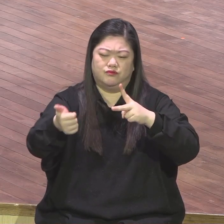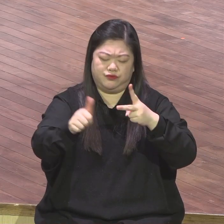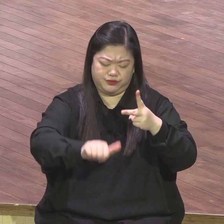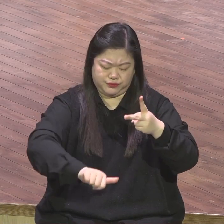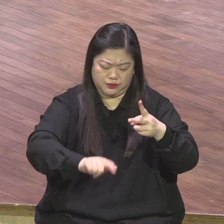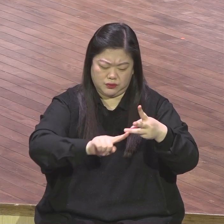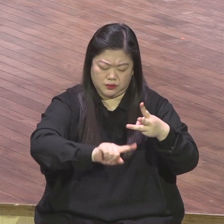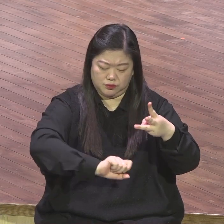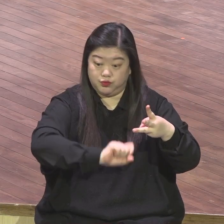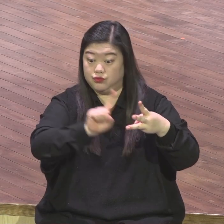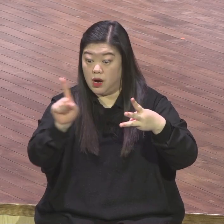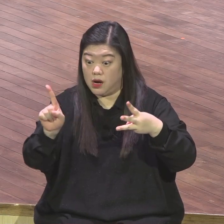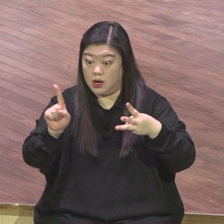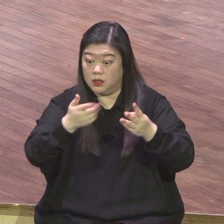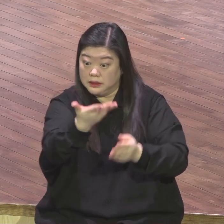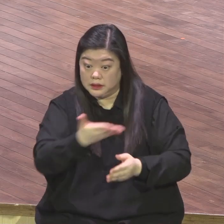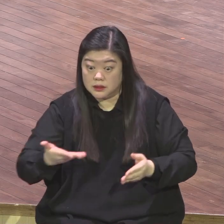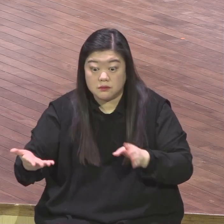정반대입니다.